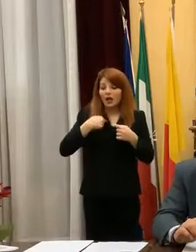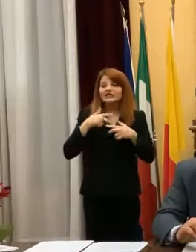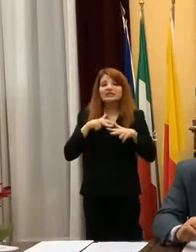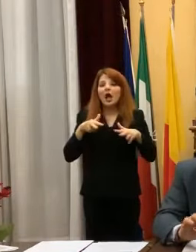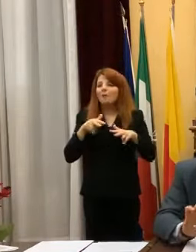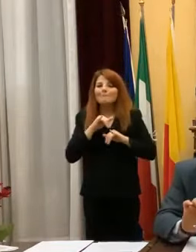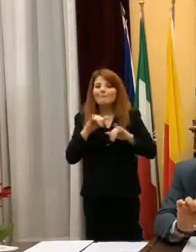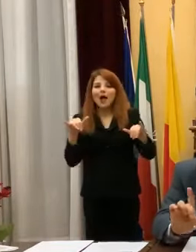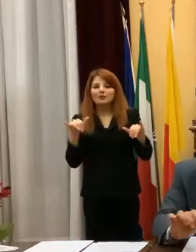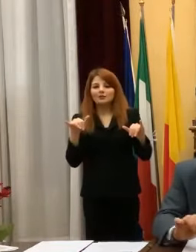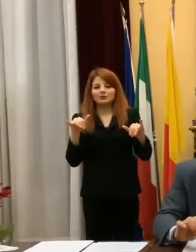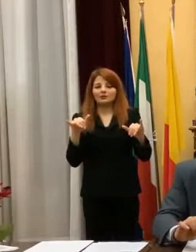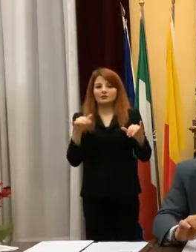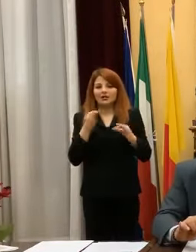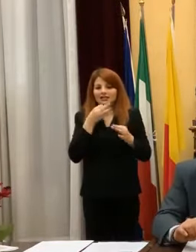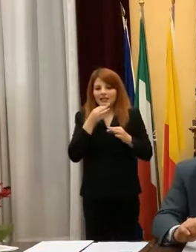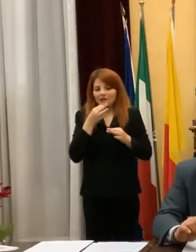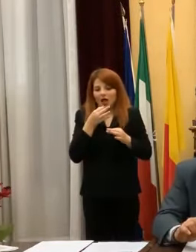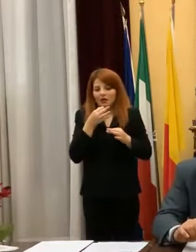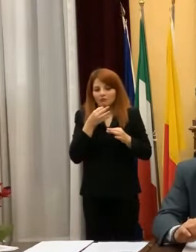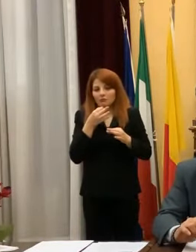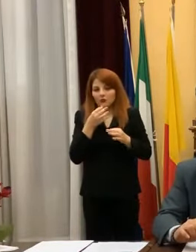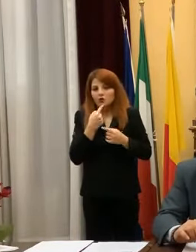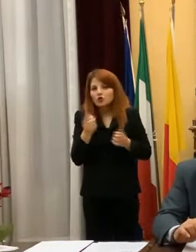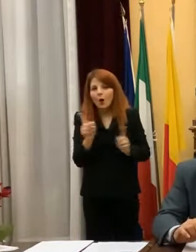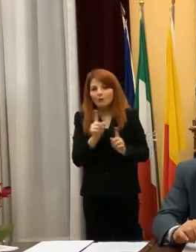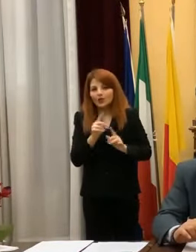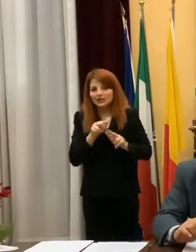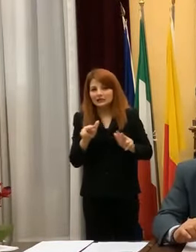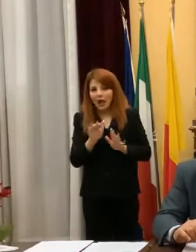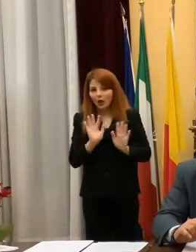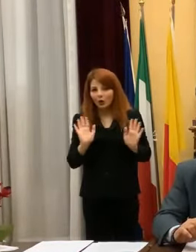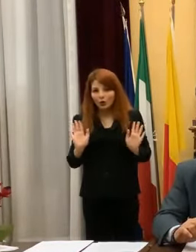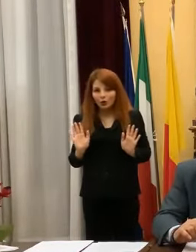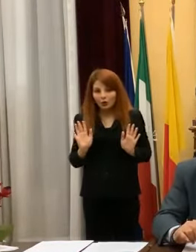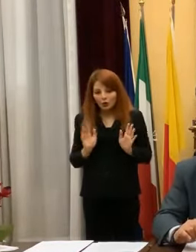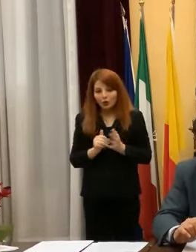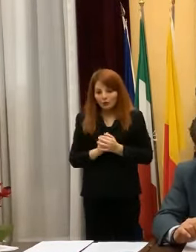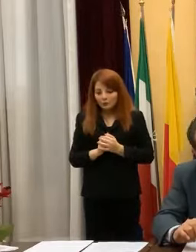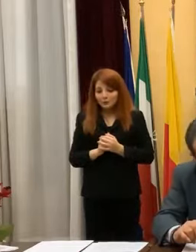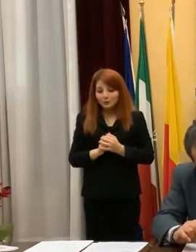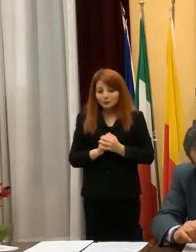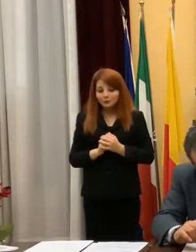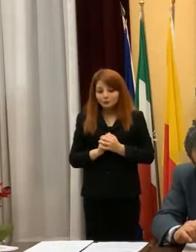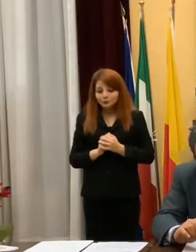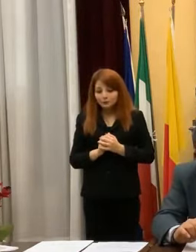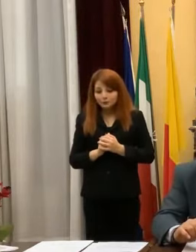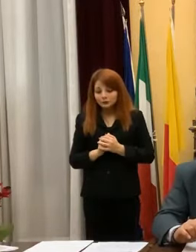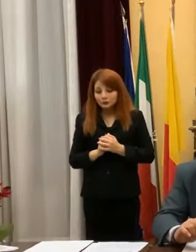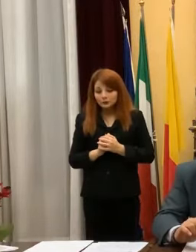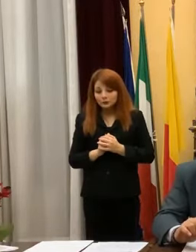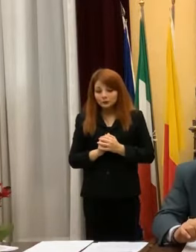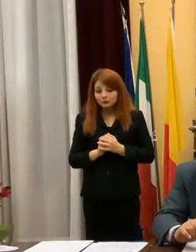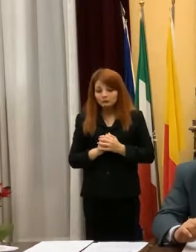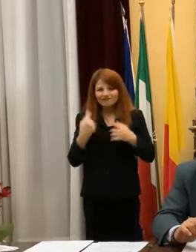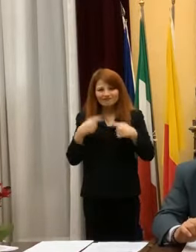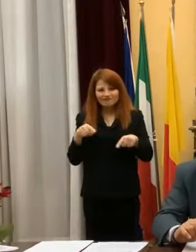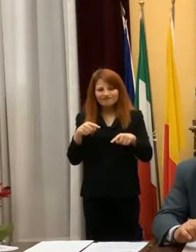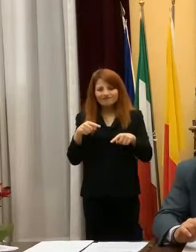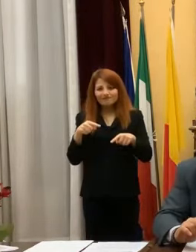E in tutta quella fase, dove era l'assessore Razza? Dove erano gli uffici regionali preposti al